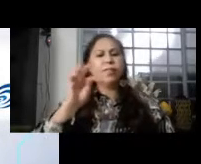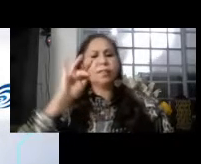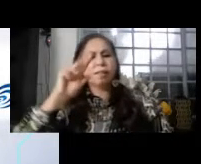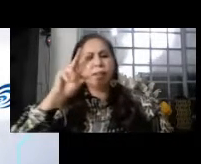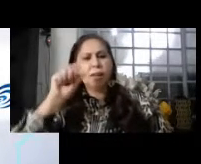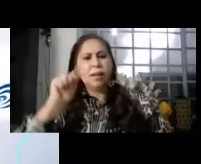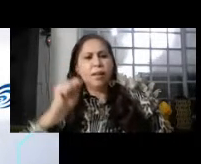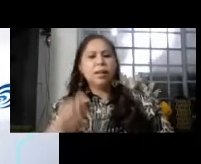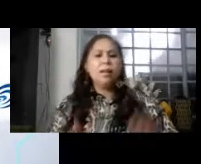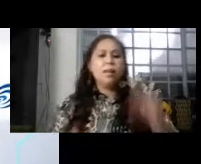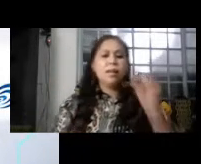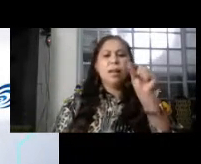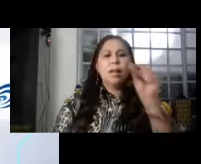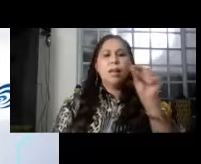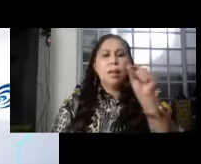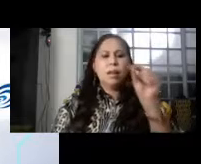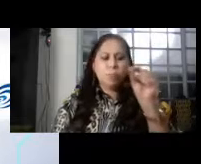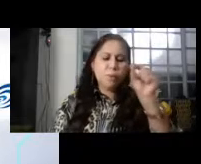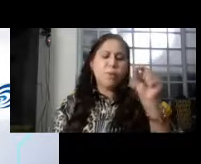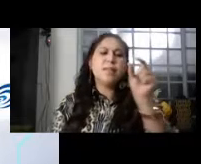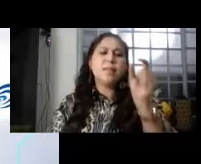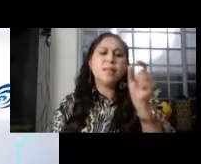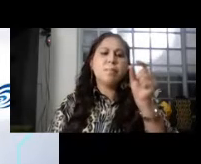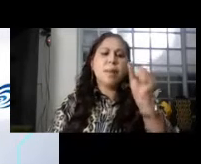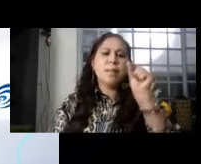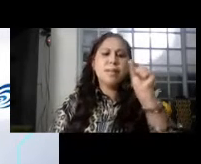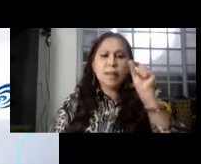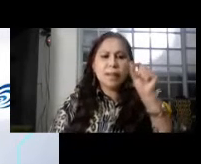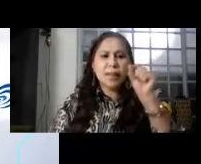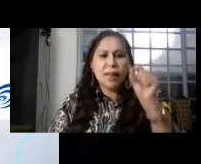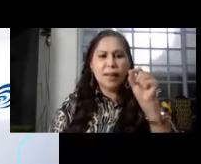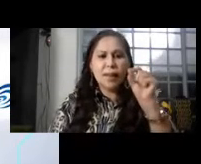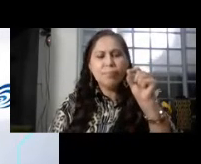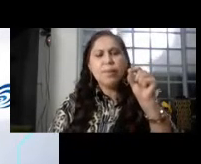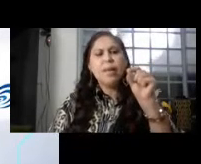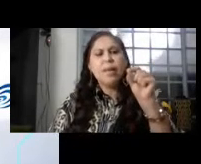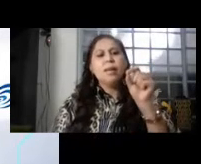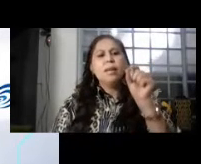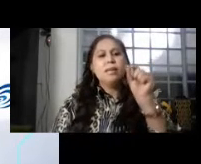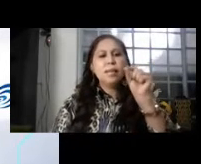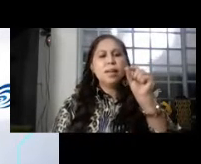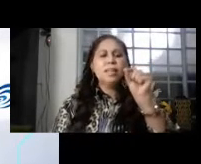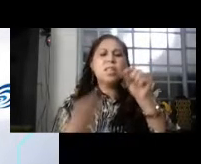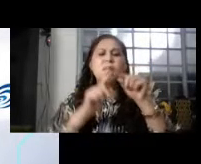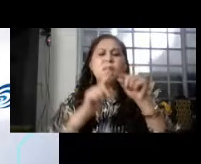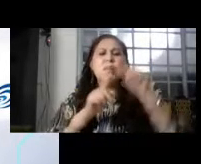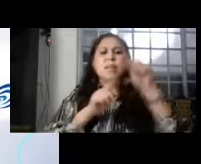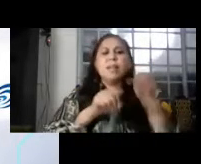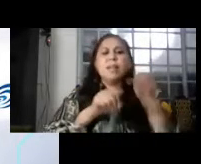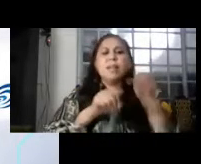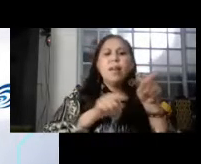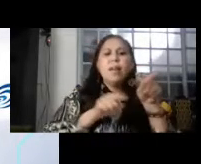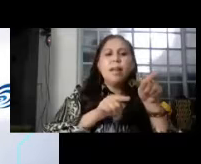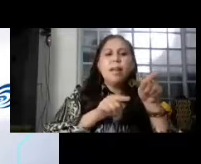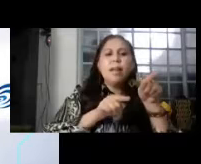relativas, que é utilizada essa partícula que, e esse que geralmente